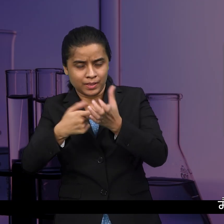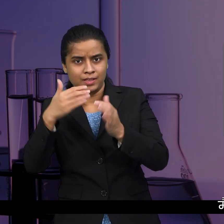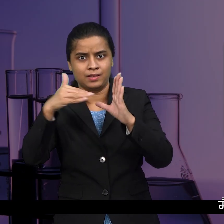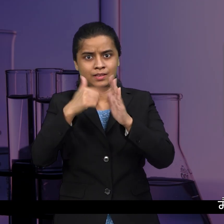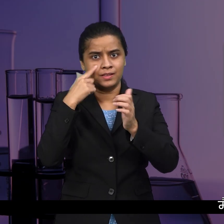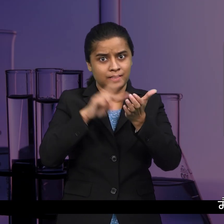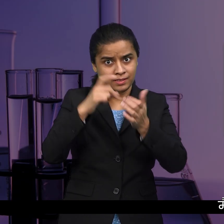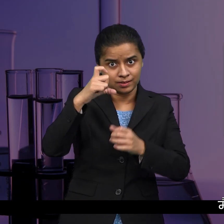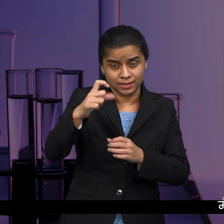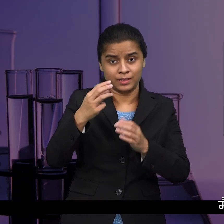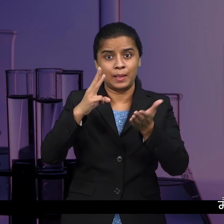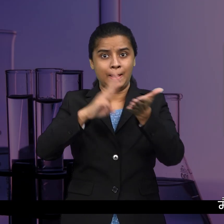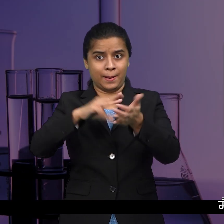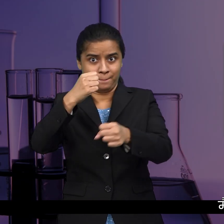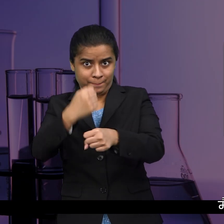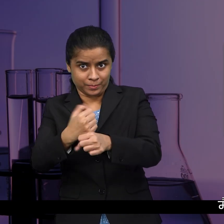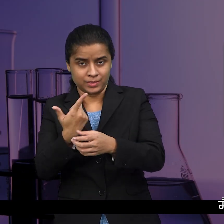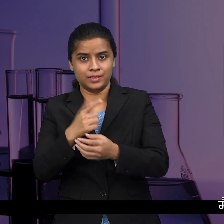मैग्नीशियम,